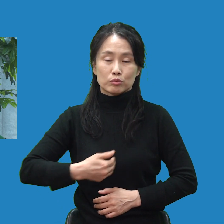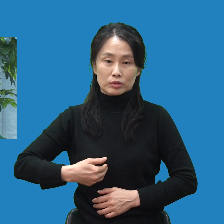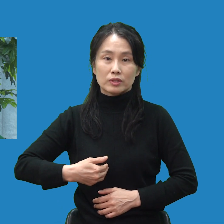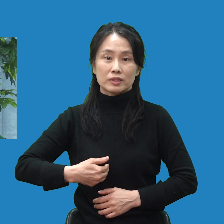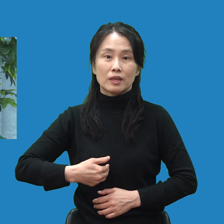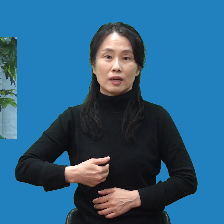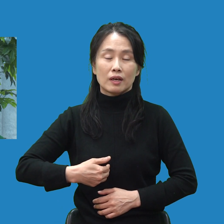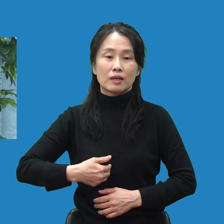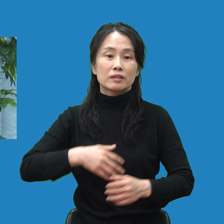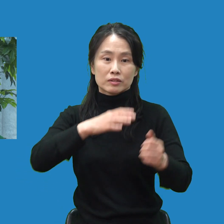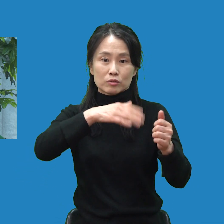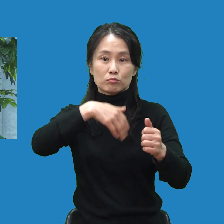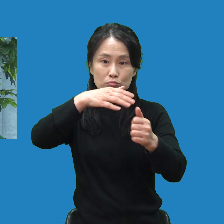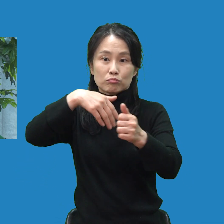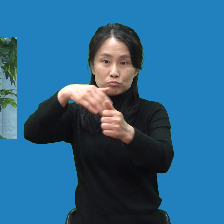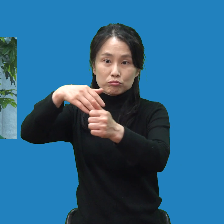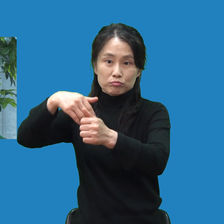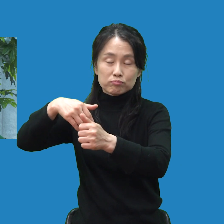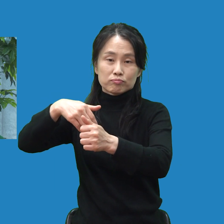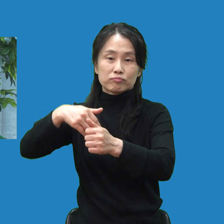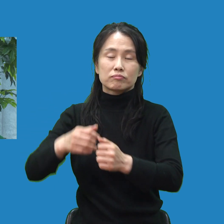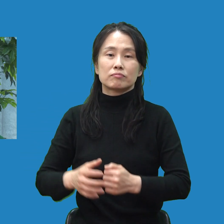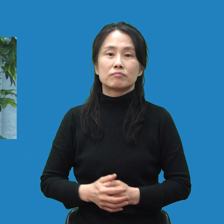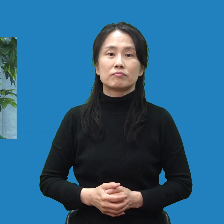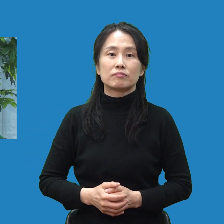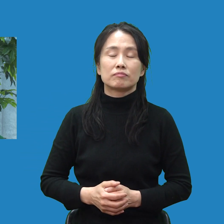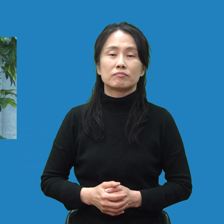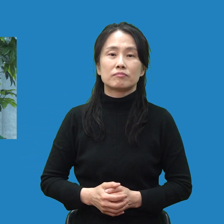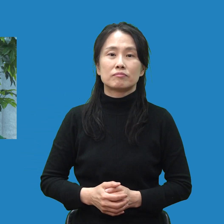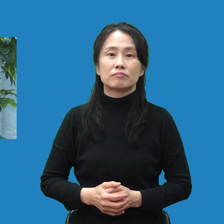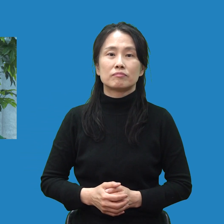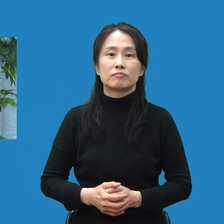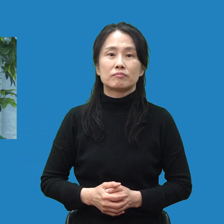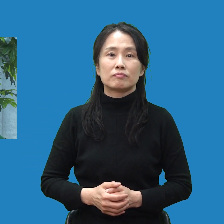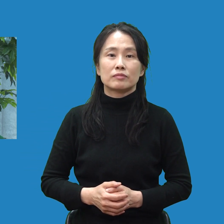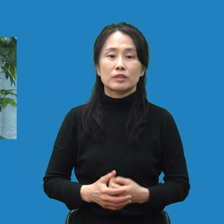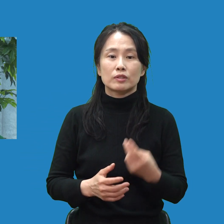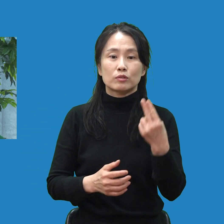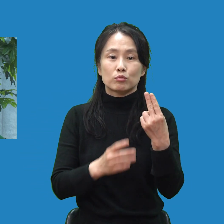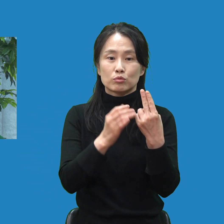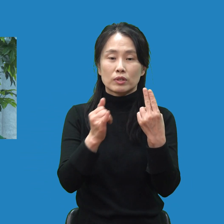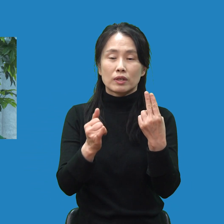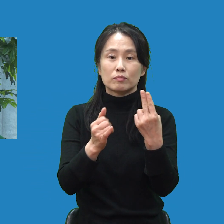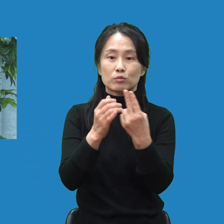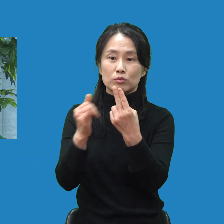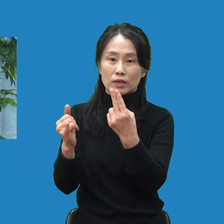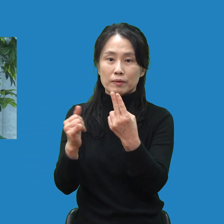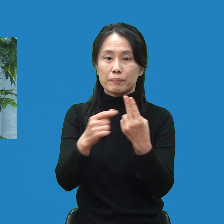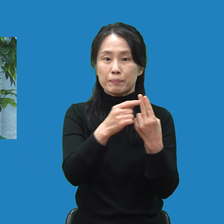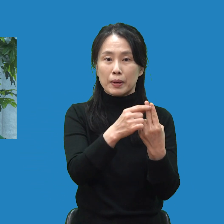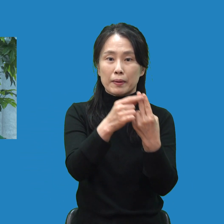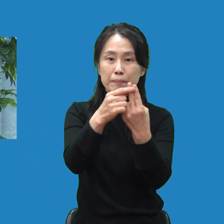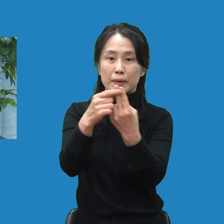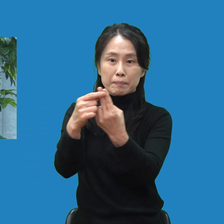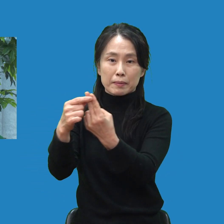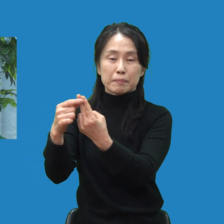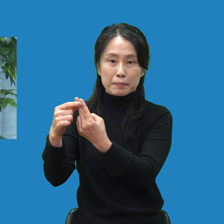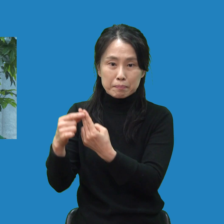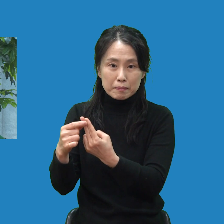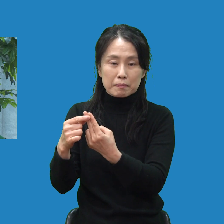소환하듯이 부르셨습니다. 그러시고는 두 사람씩 짝을 지어서